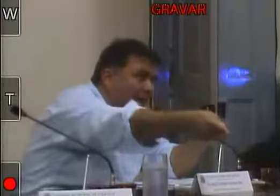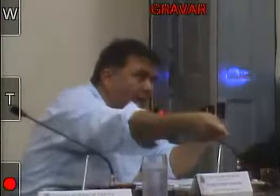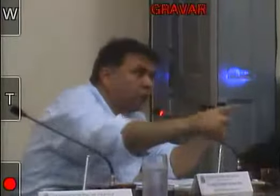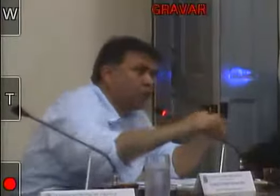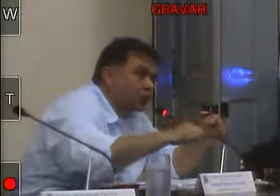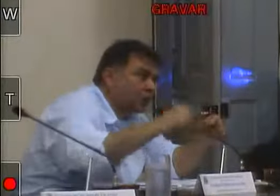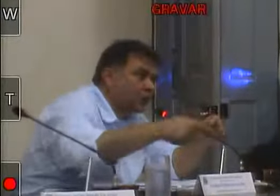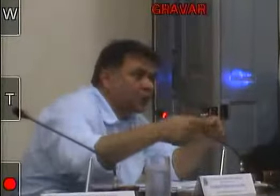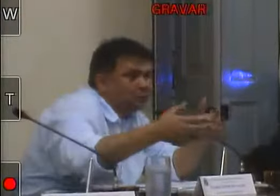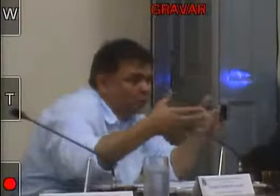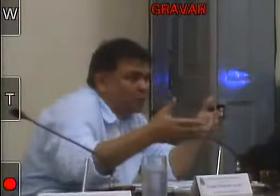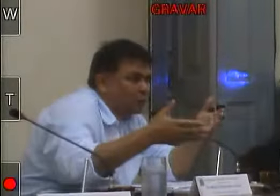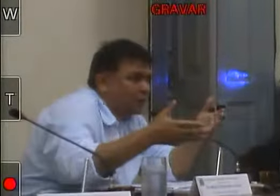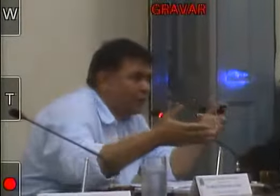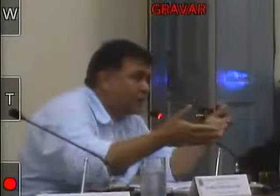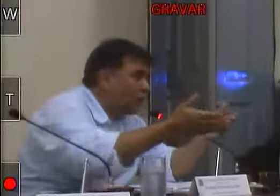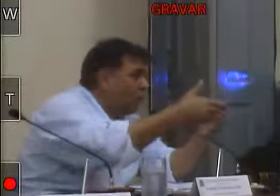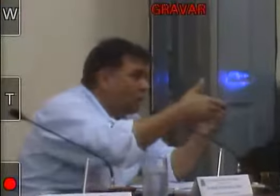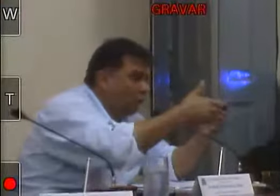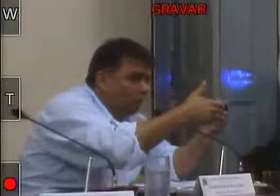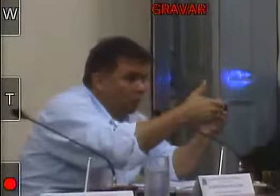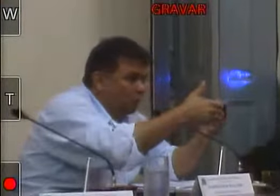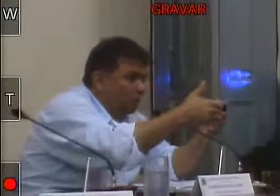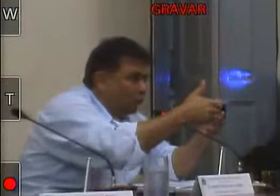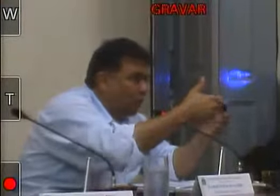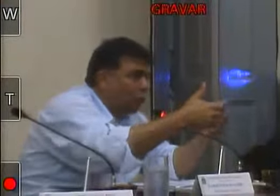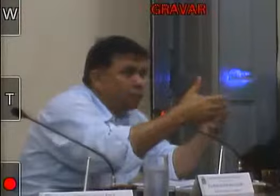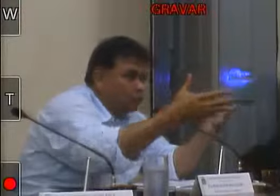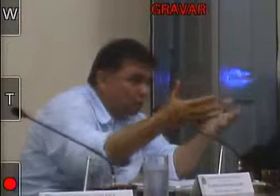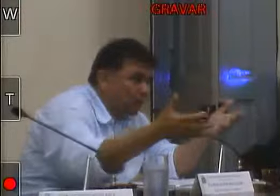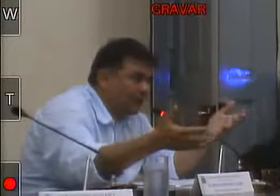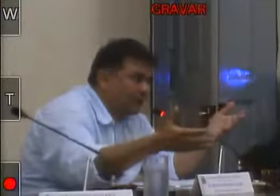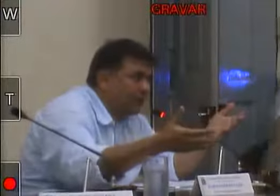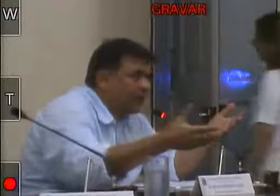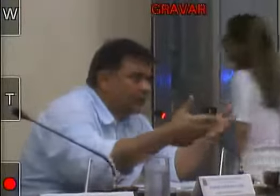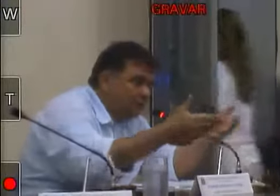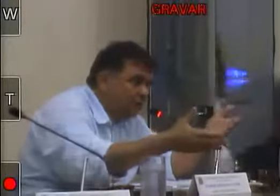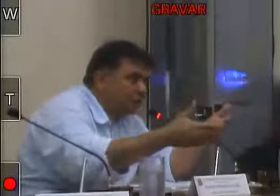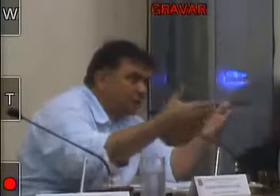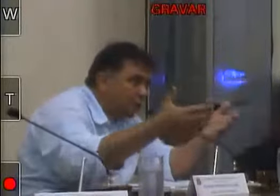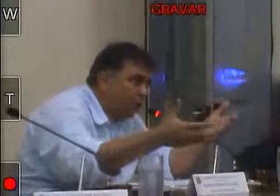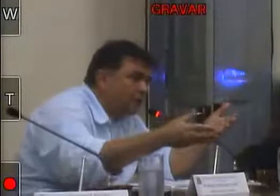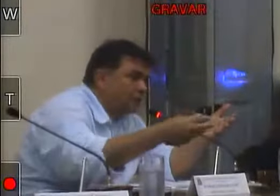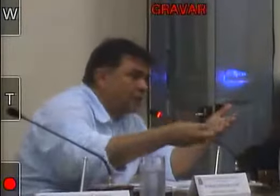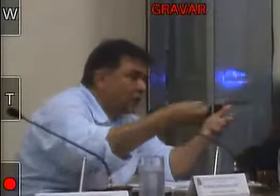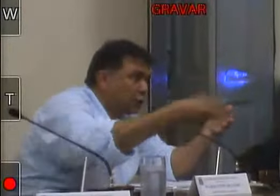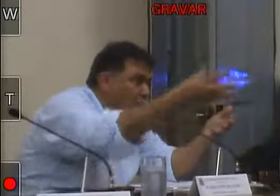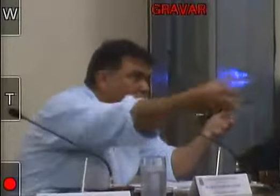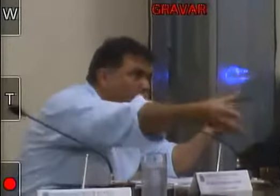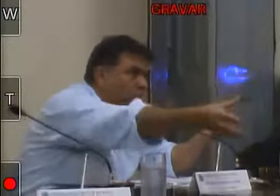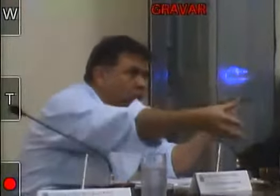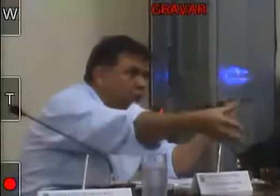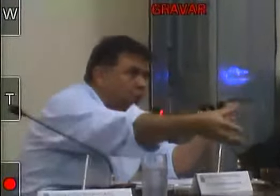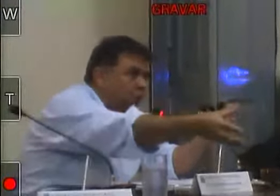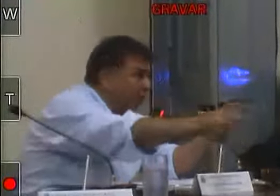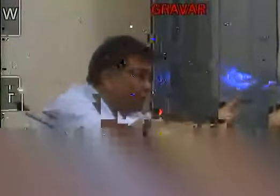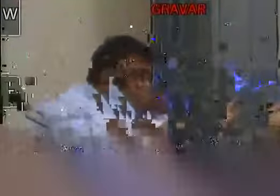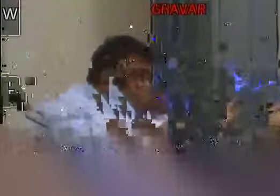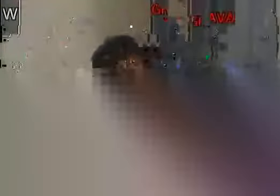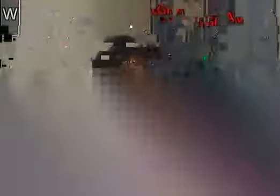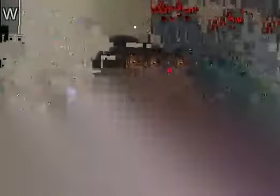querem água? Ou seja, no loteamento Guarani, que é um local de pessoas mais simples, mais pobres, ou seja, lá todo mundo precisa do ponto